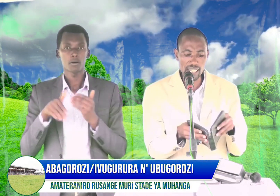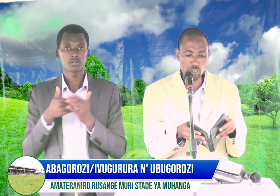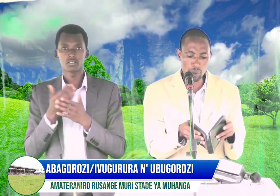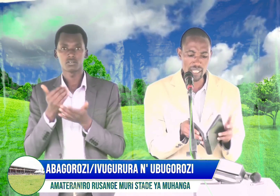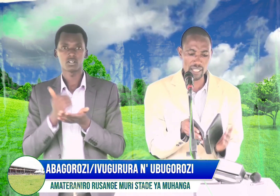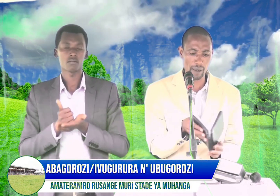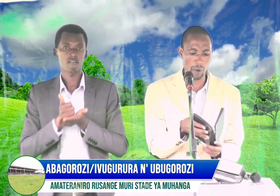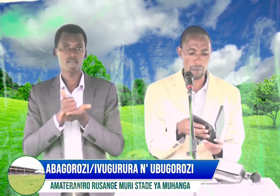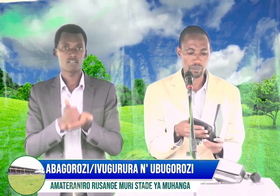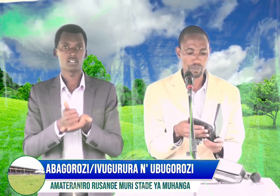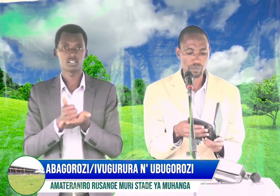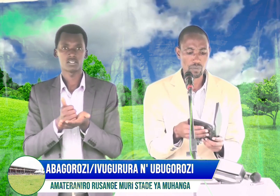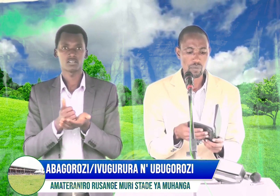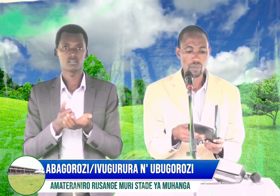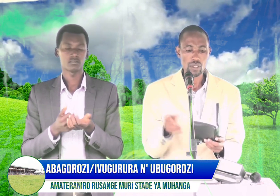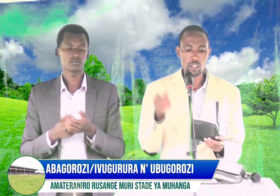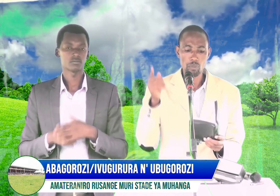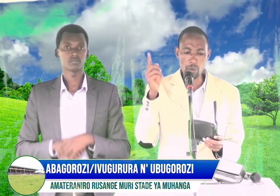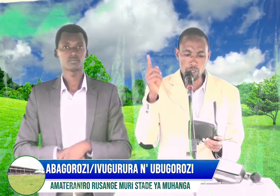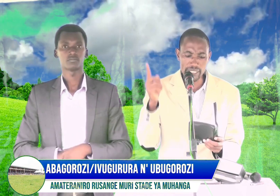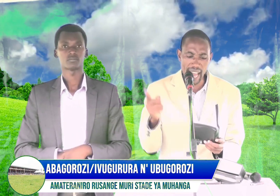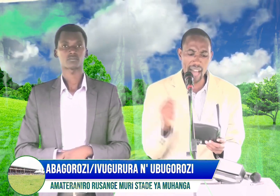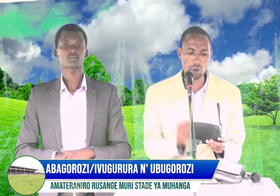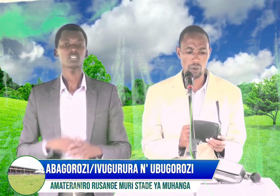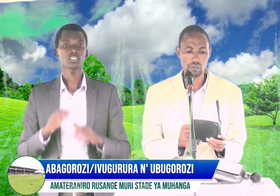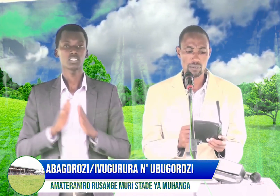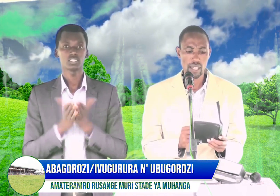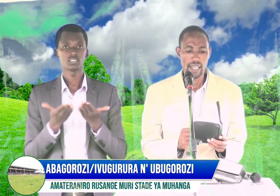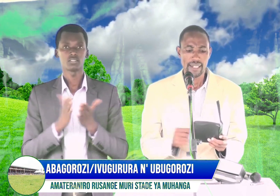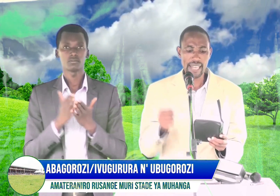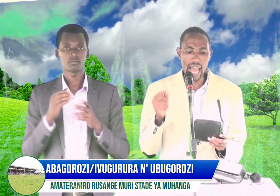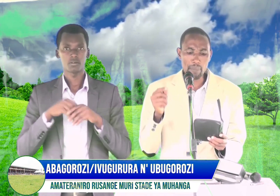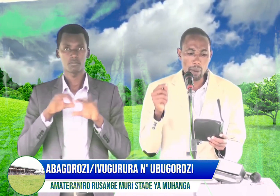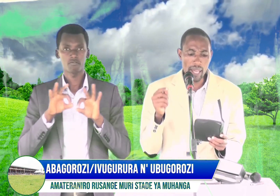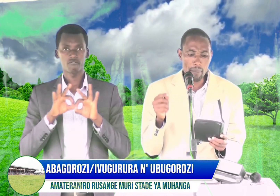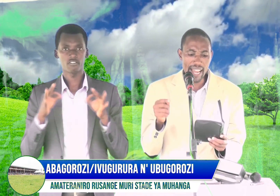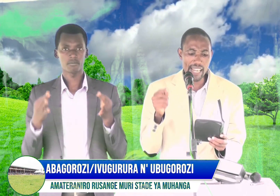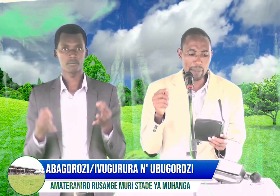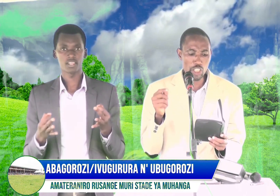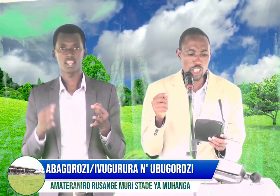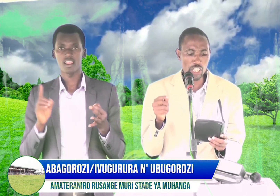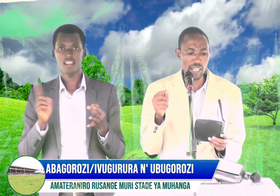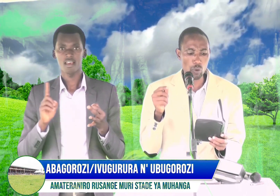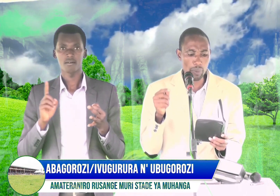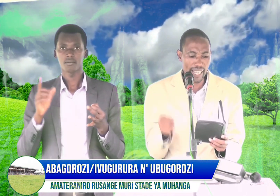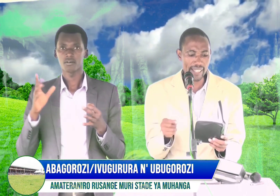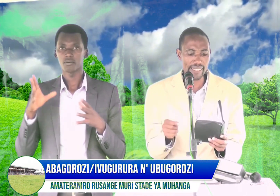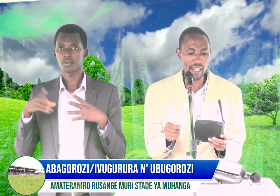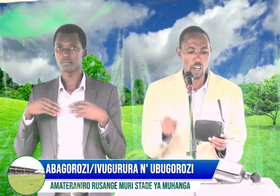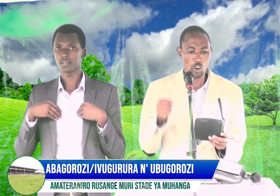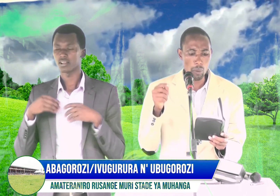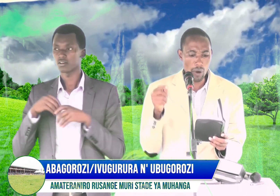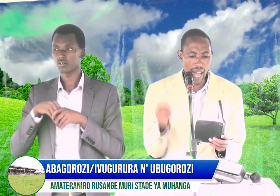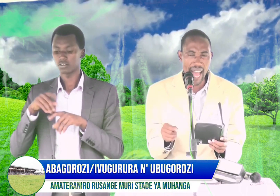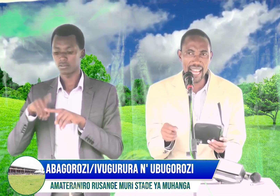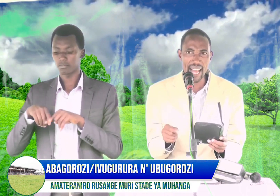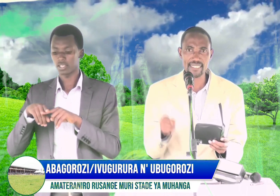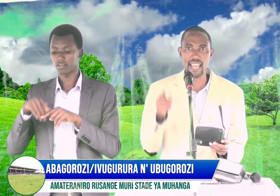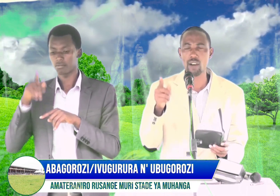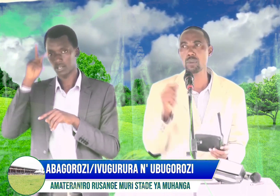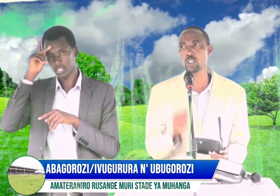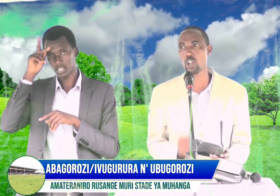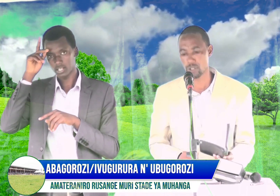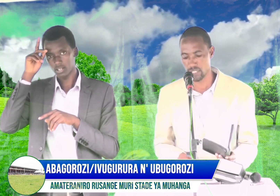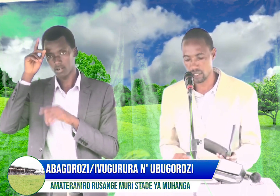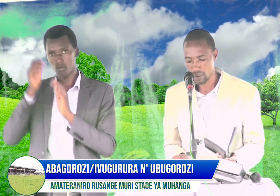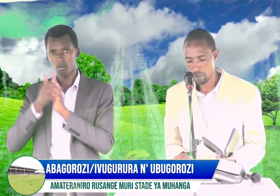gitabo kiratubwiye ngo mu muryango ntabwo bemerana bishingiye ku bwenge, ubuhanga